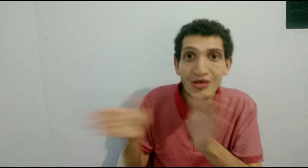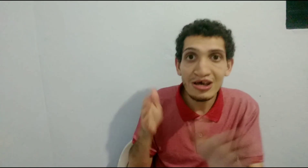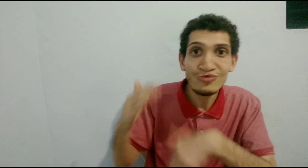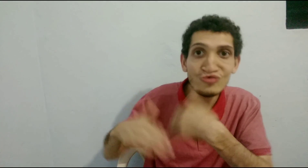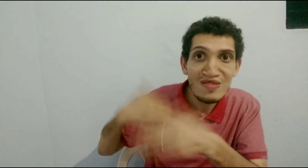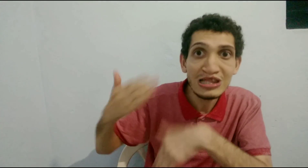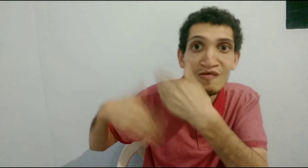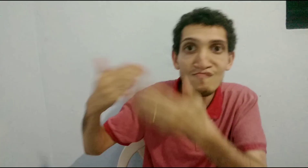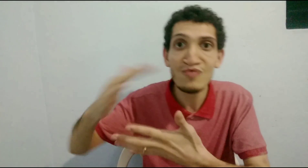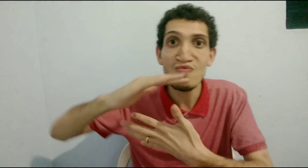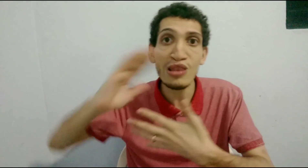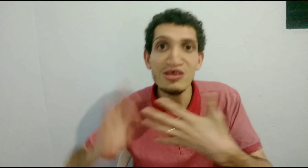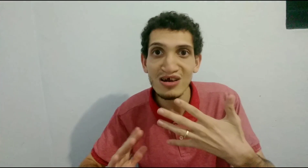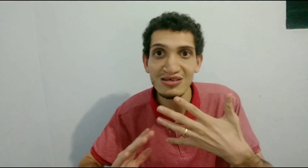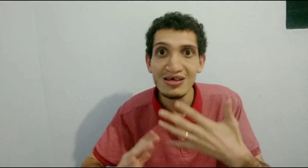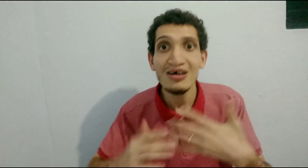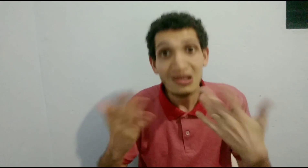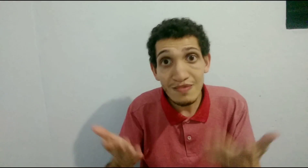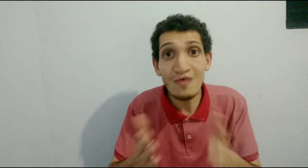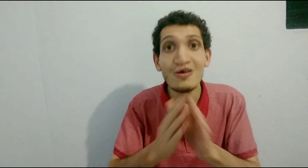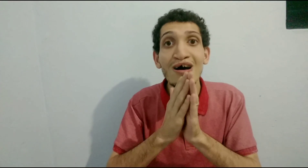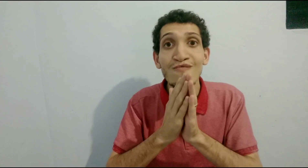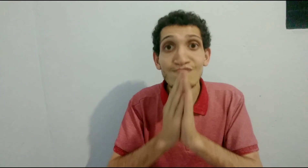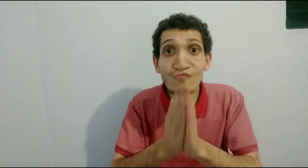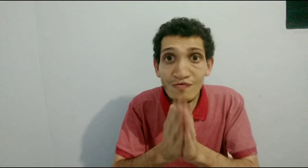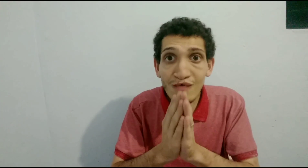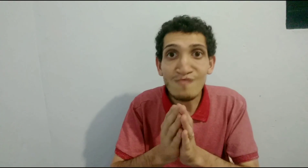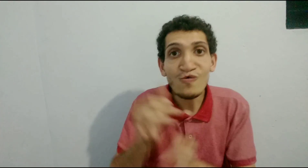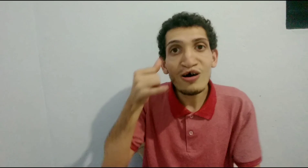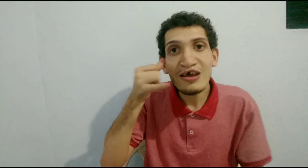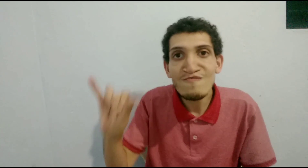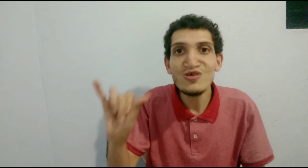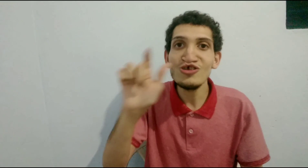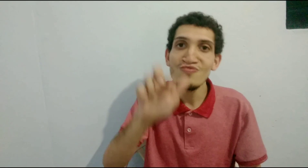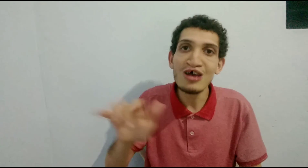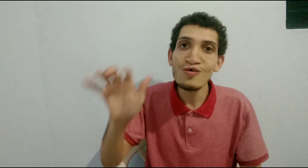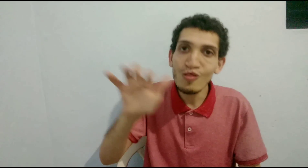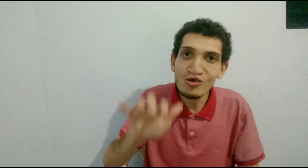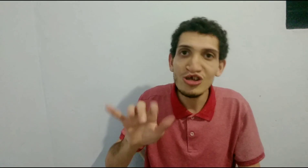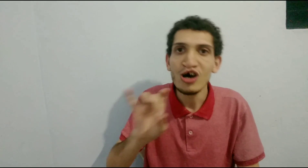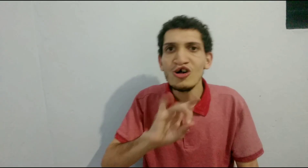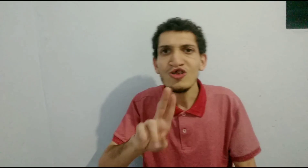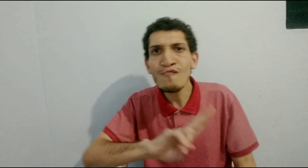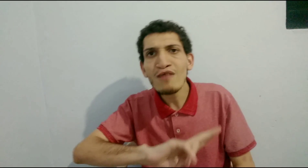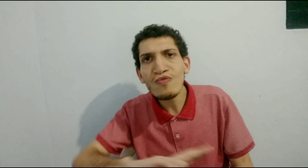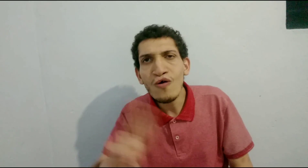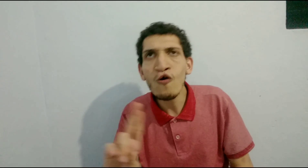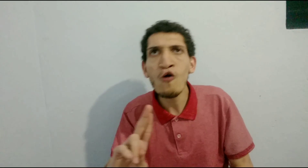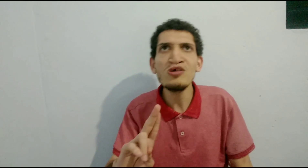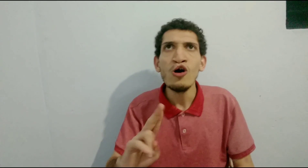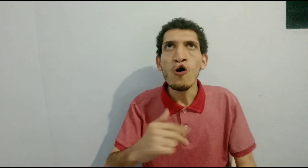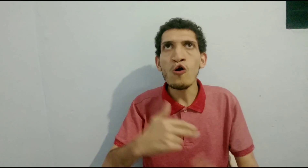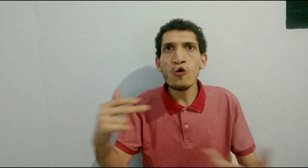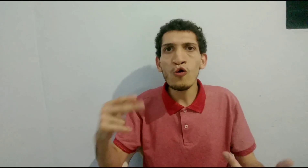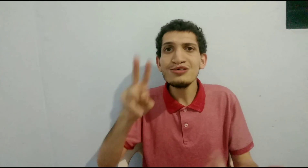processo e desenvolvimento da livros. Então, por favor, evite a metilologia. Só para nome ou coisa,